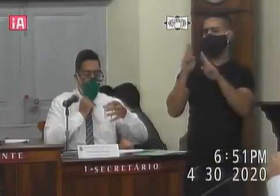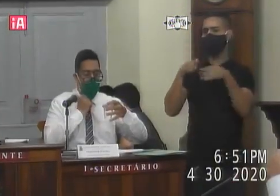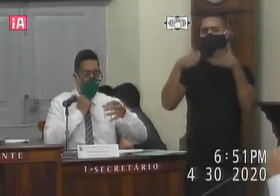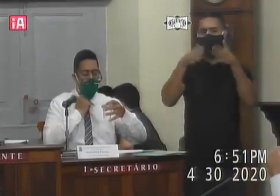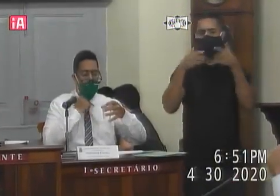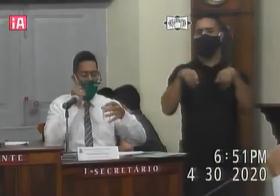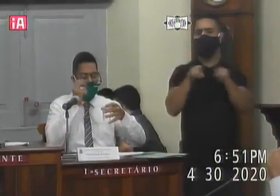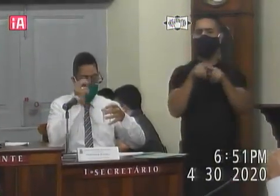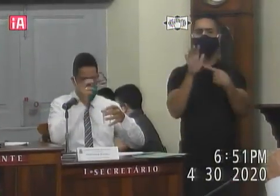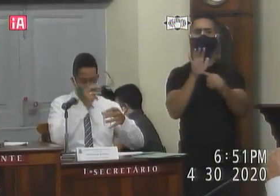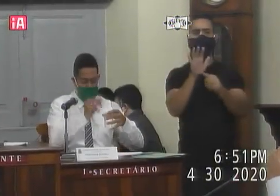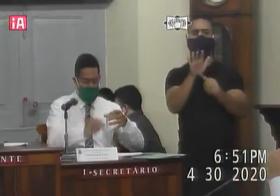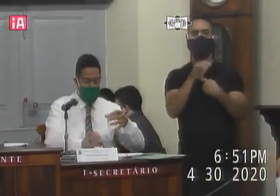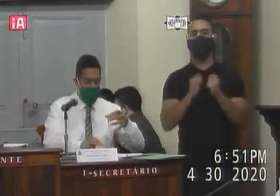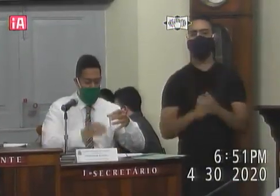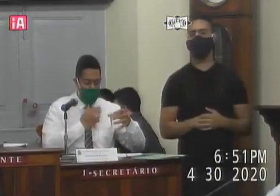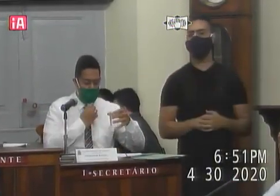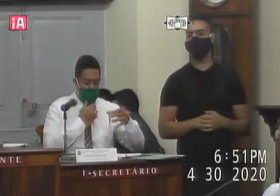de indicação.